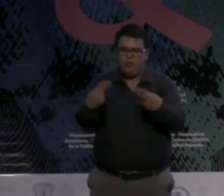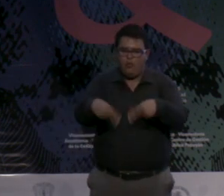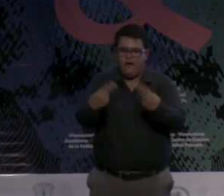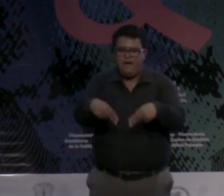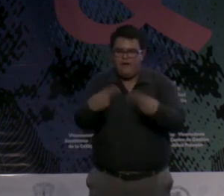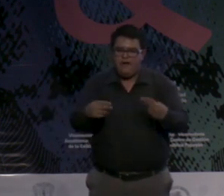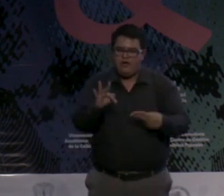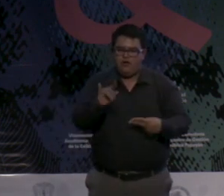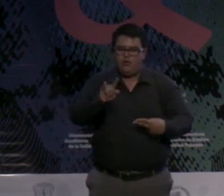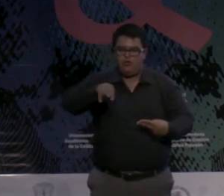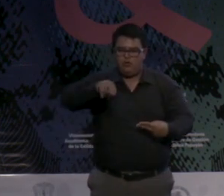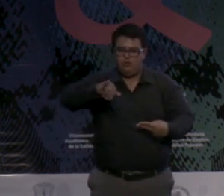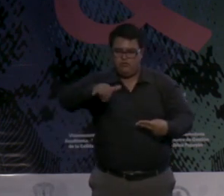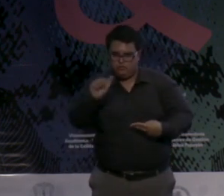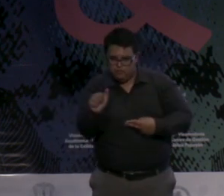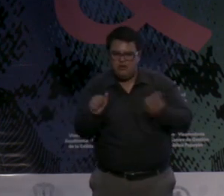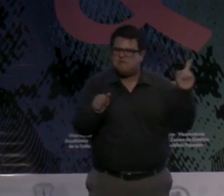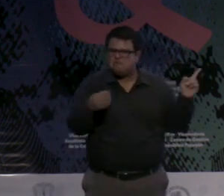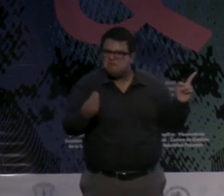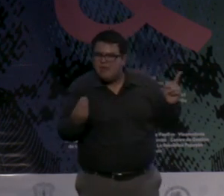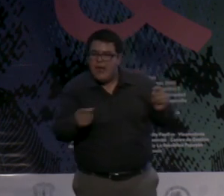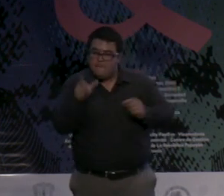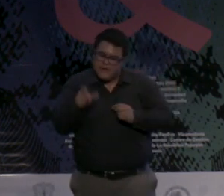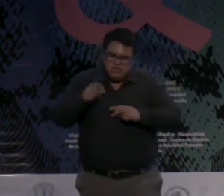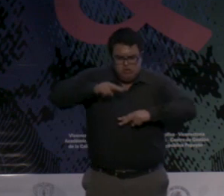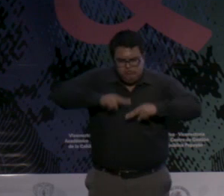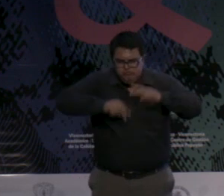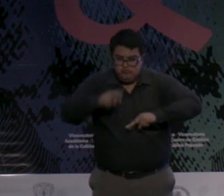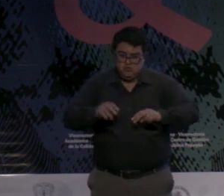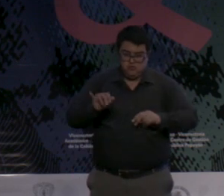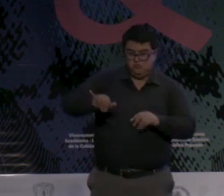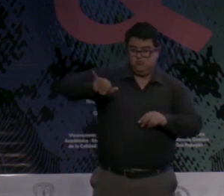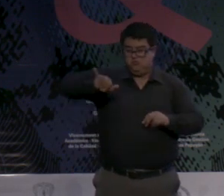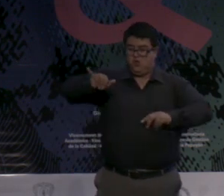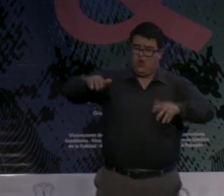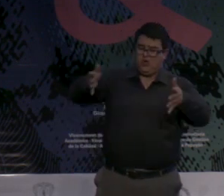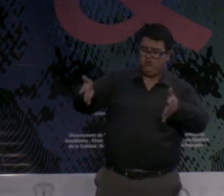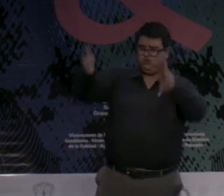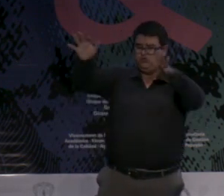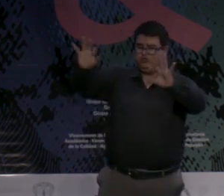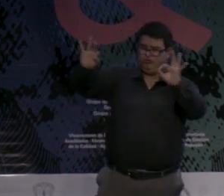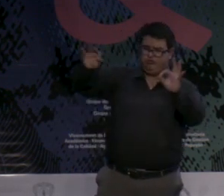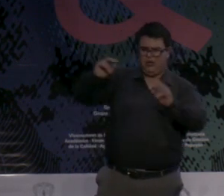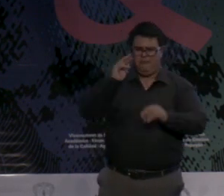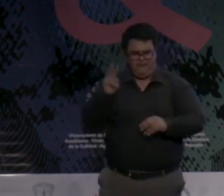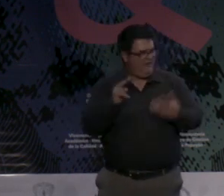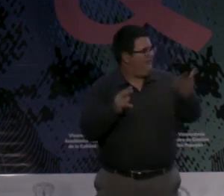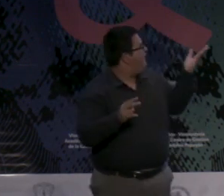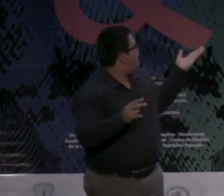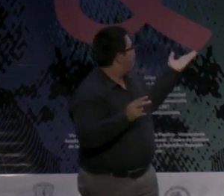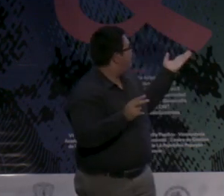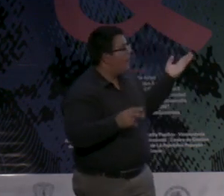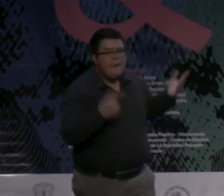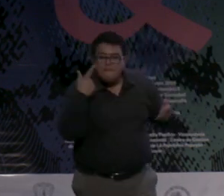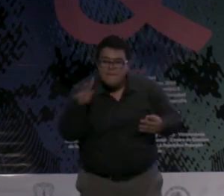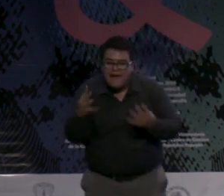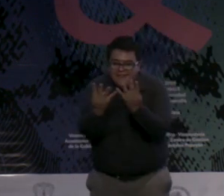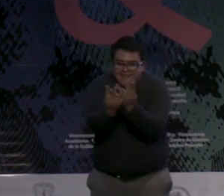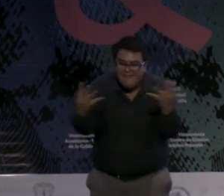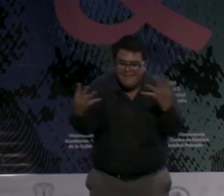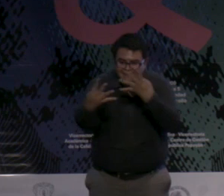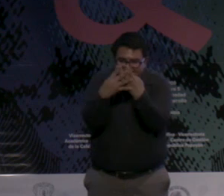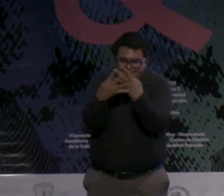modernos, son las que los han hecho los edificios en los que no van a poder vivir. Pasa a la siguiente, por favor. Bueno, esta es una